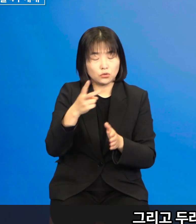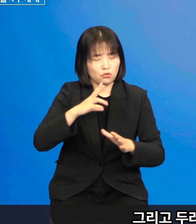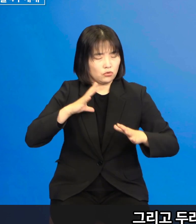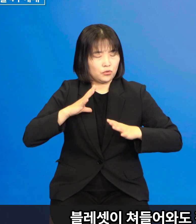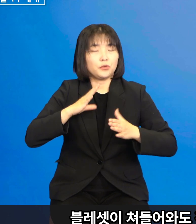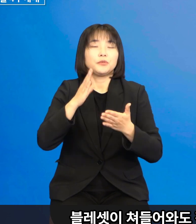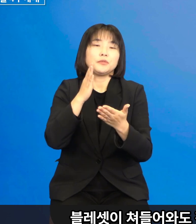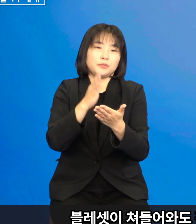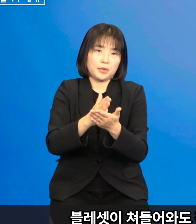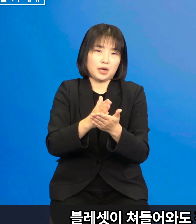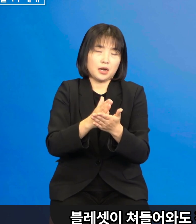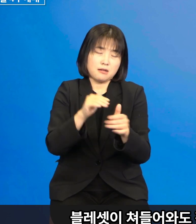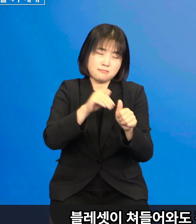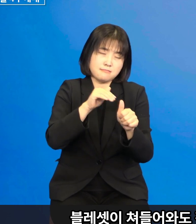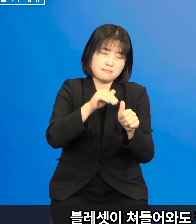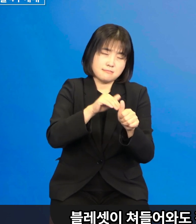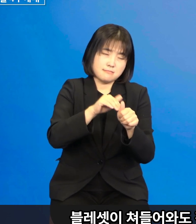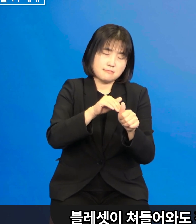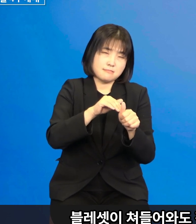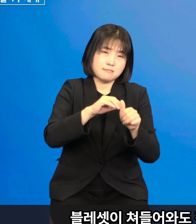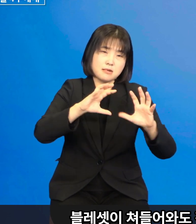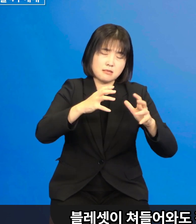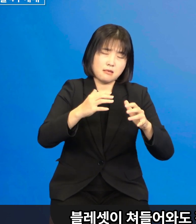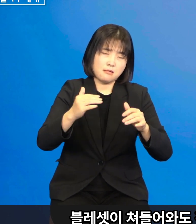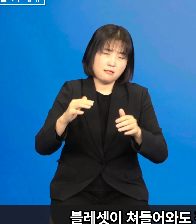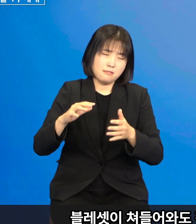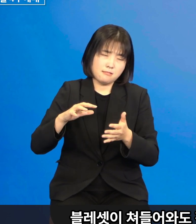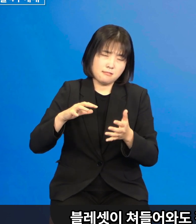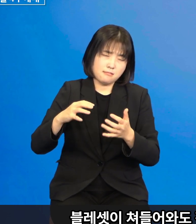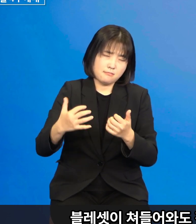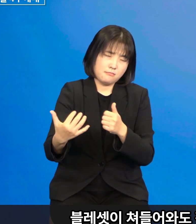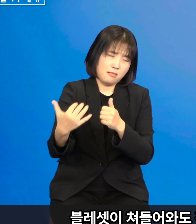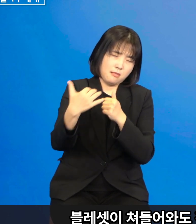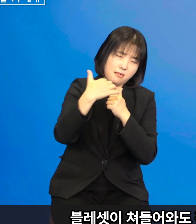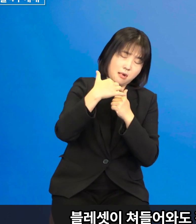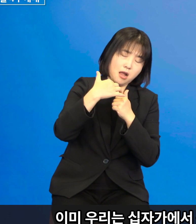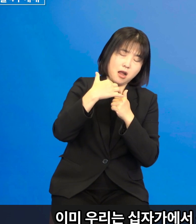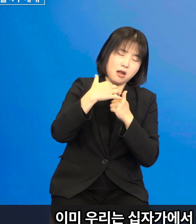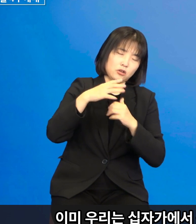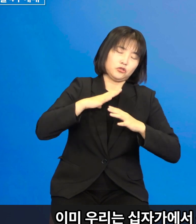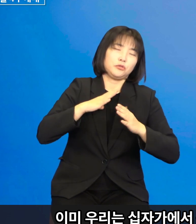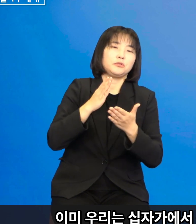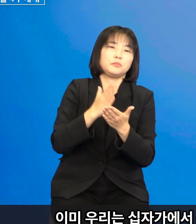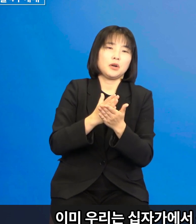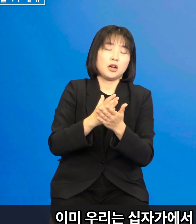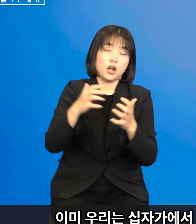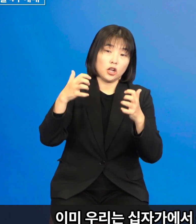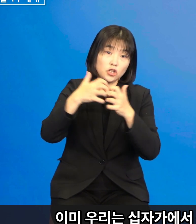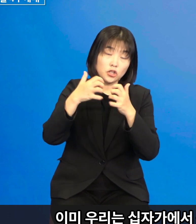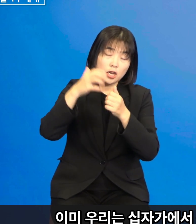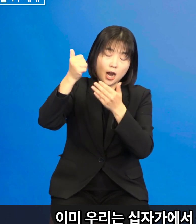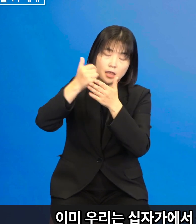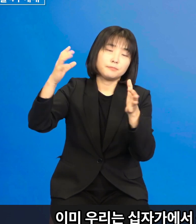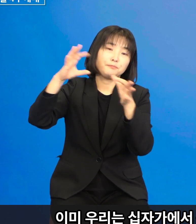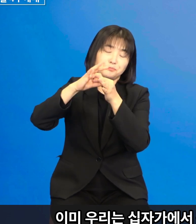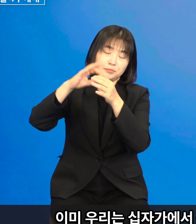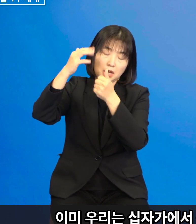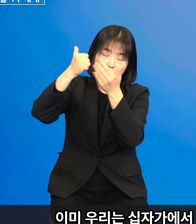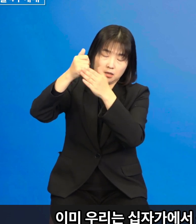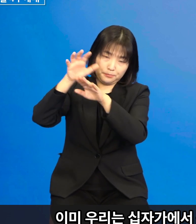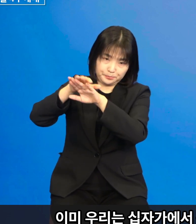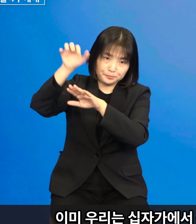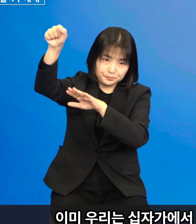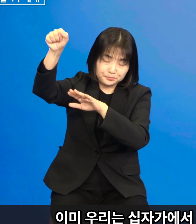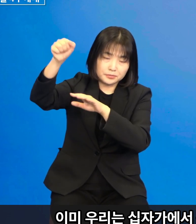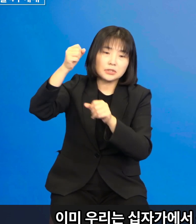마십시오. 블레셋이 쳐들어와도 전쟁은 하나님께 속한 것이고 이미 우리는 십자가에서 승리한